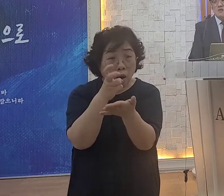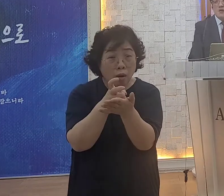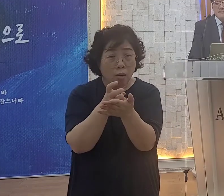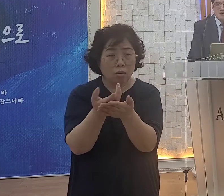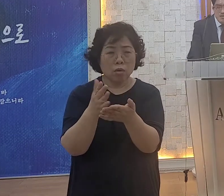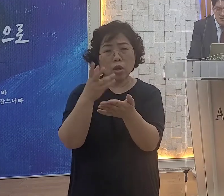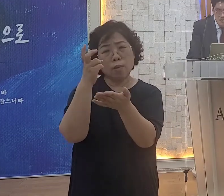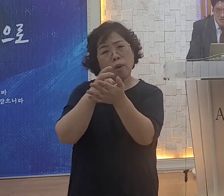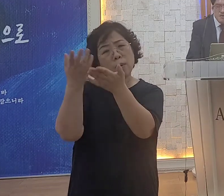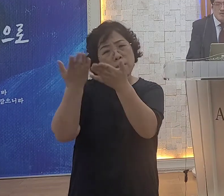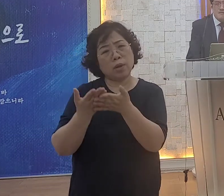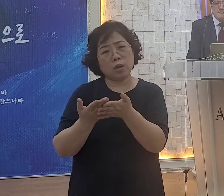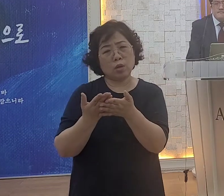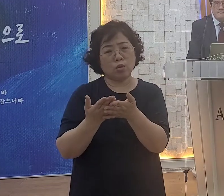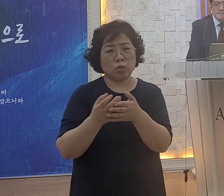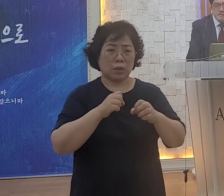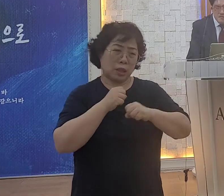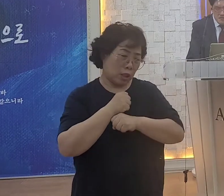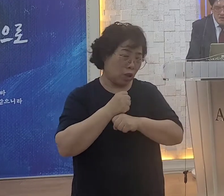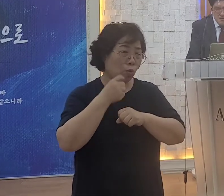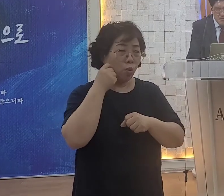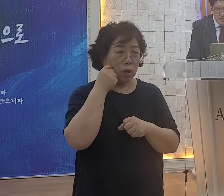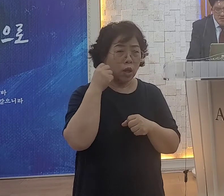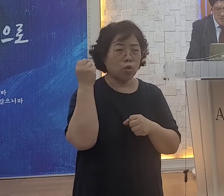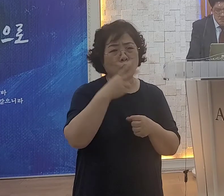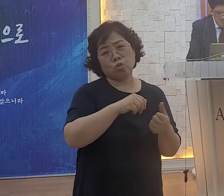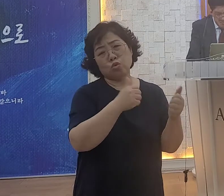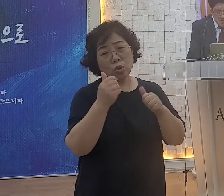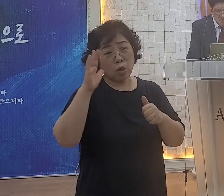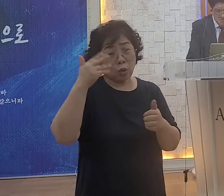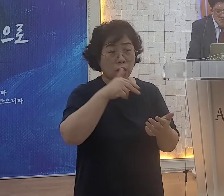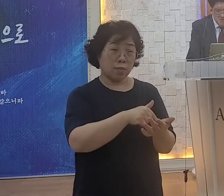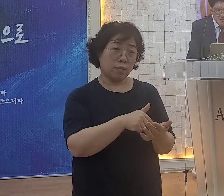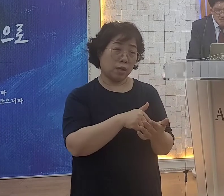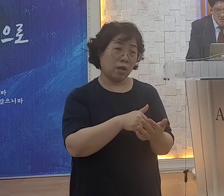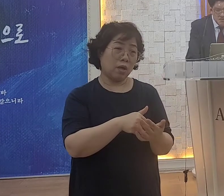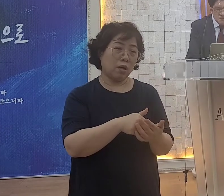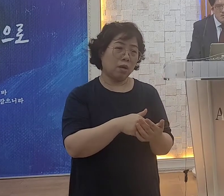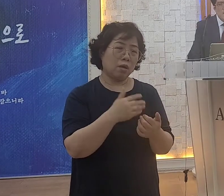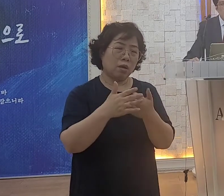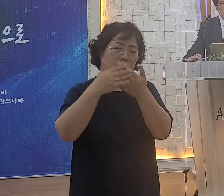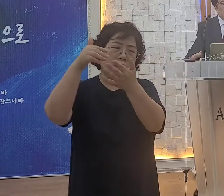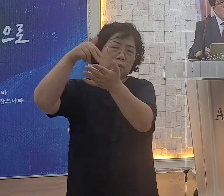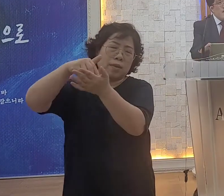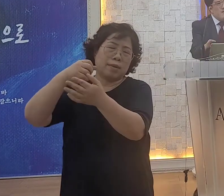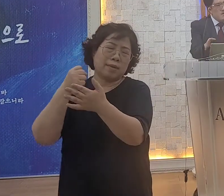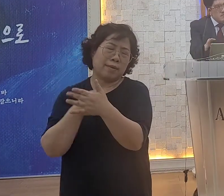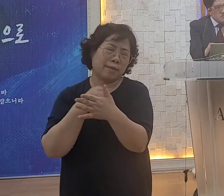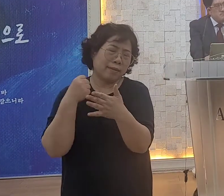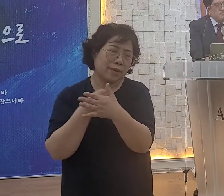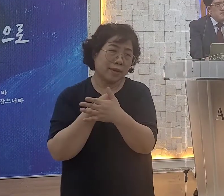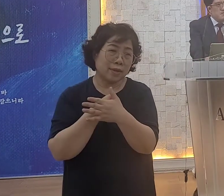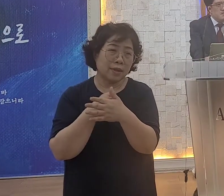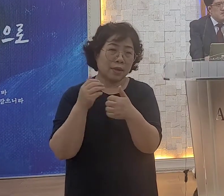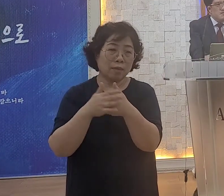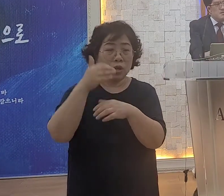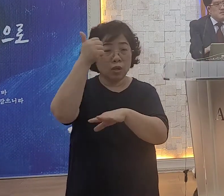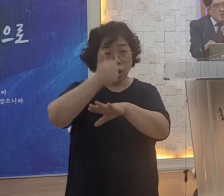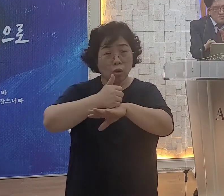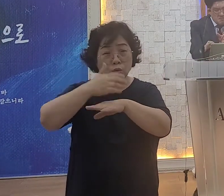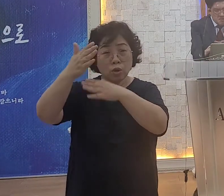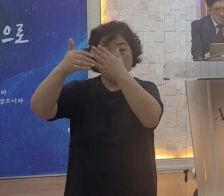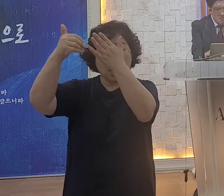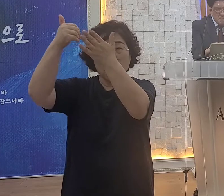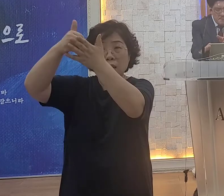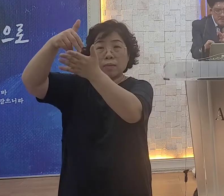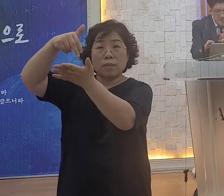정말 딜레마에 빠져 있는 이때에 그래서 하나님께서 우리를 구원하시기 위해서 하나님이신 분이